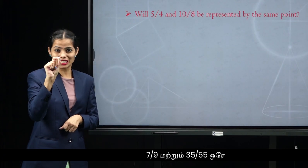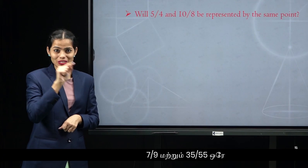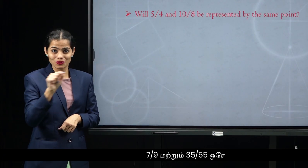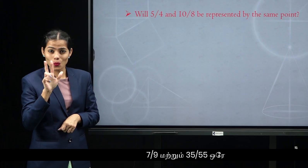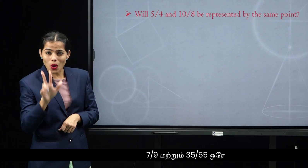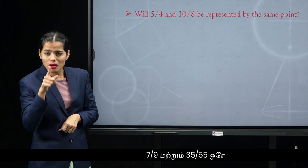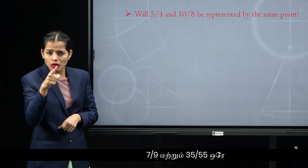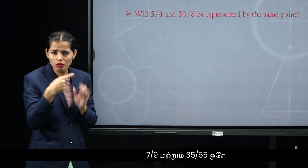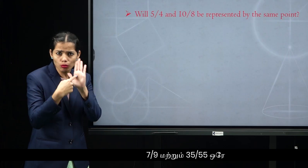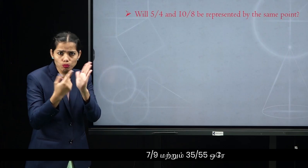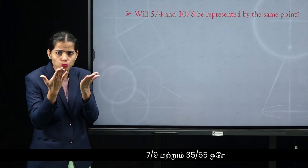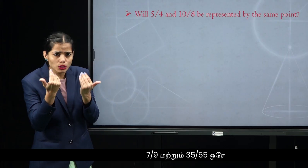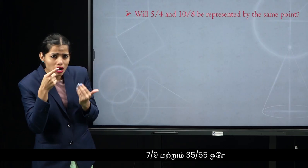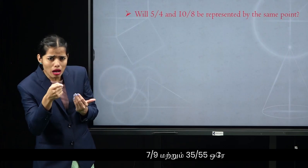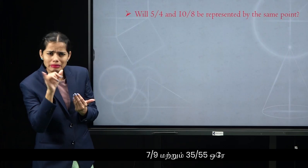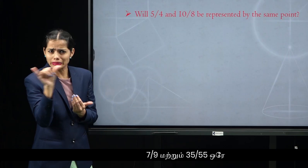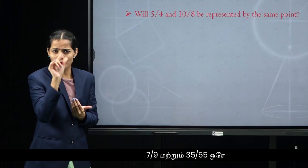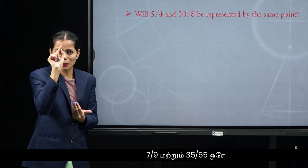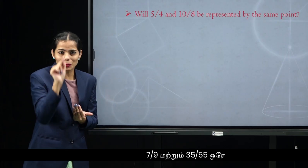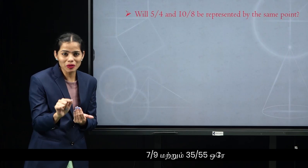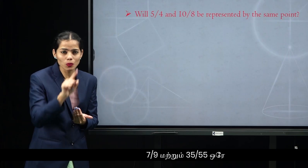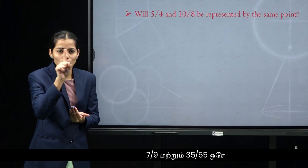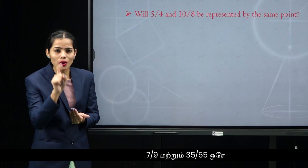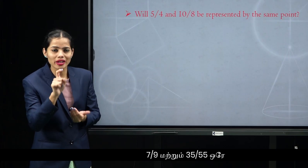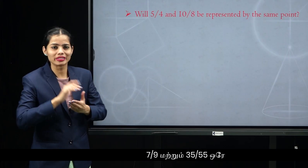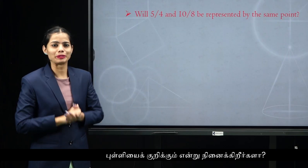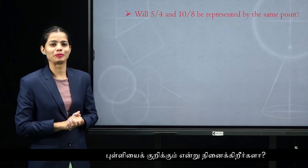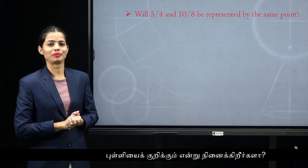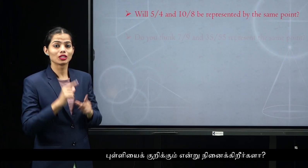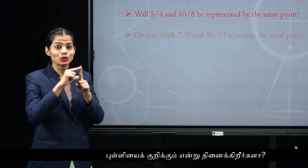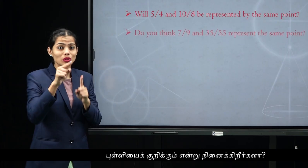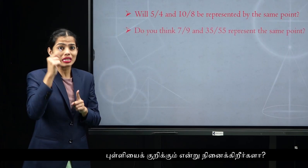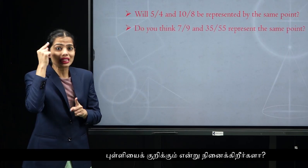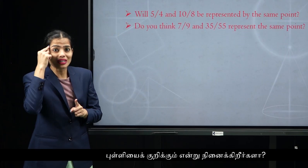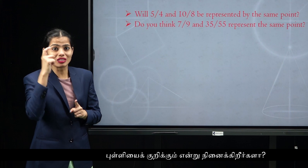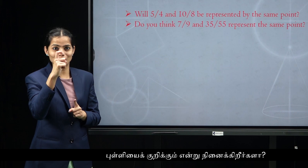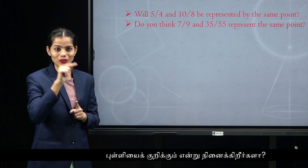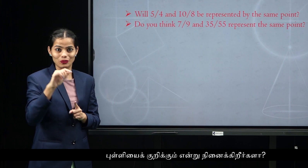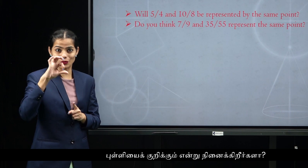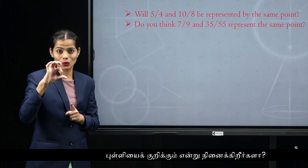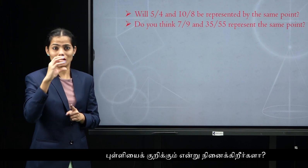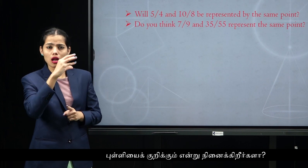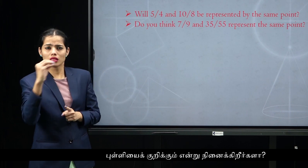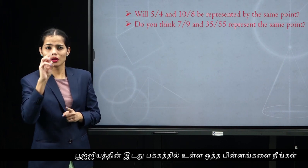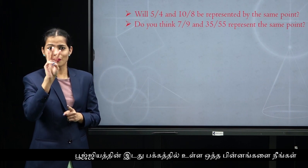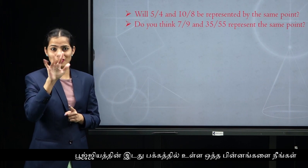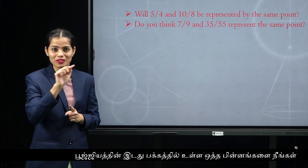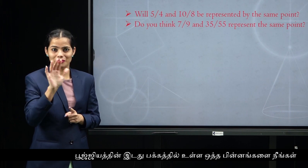கீழ் 9 மற்றும் 35 கீழ் 55 ஒரே புள்ளியை குறிக்கும் என்று நினைக்கிறீர்களா? பூஜ்ஜியத்தின்